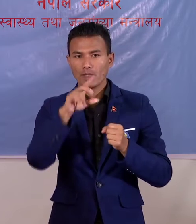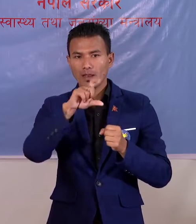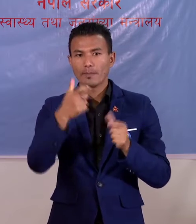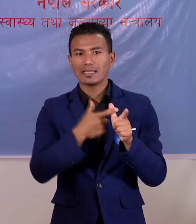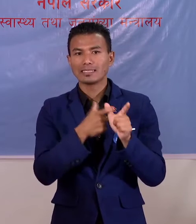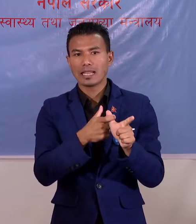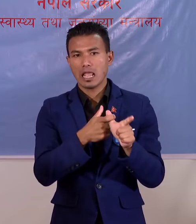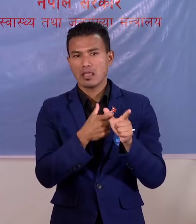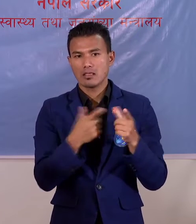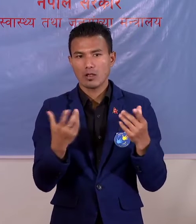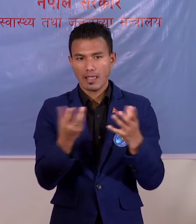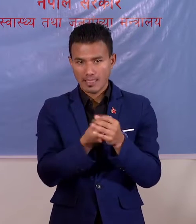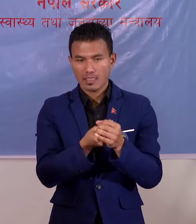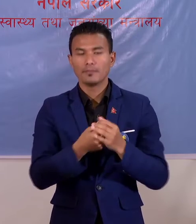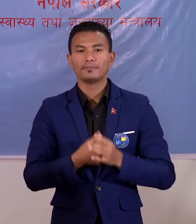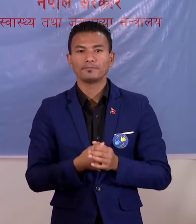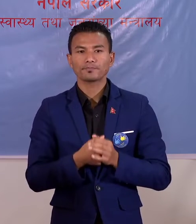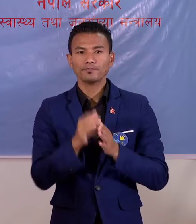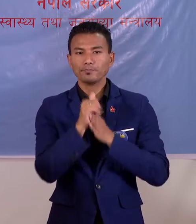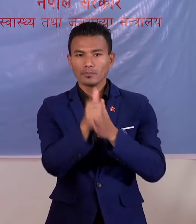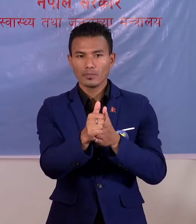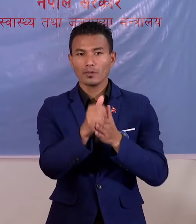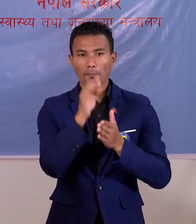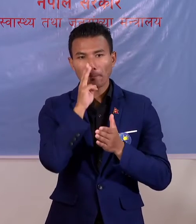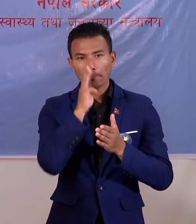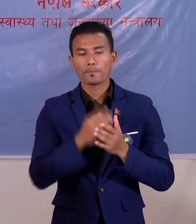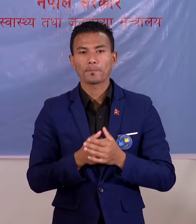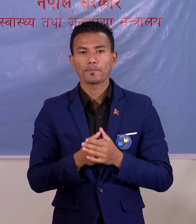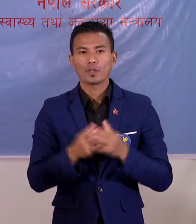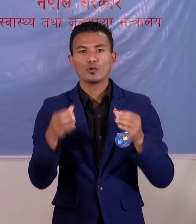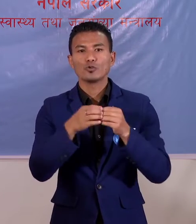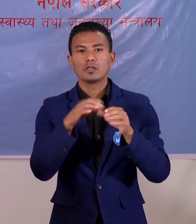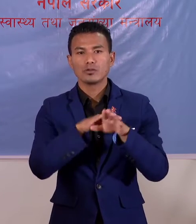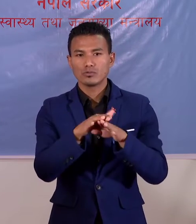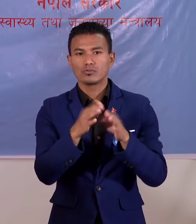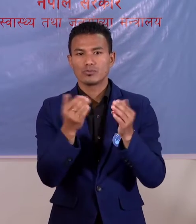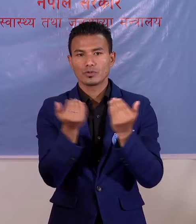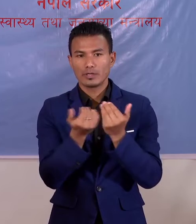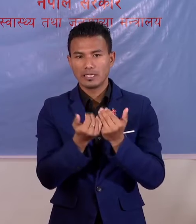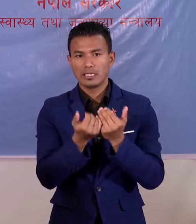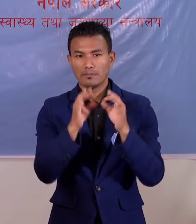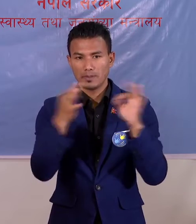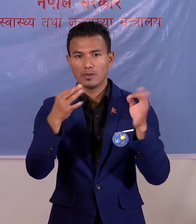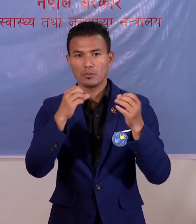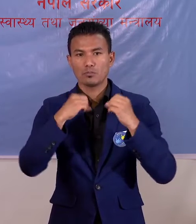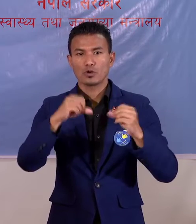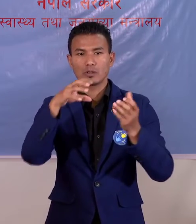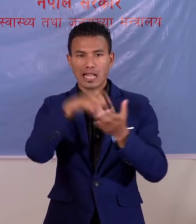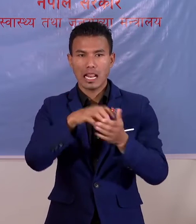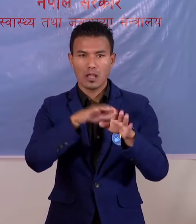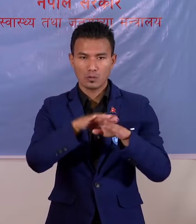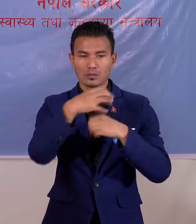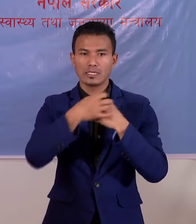नेपाली सेना लगायतको नेतृत्वमा टोलीहरू गई विभिन्न